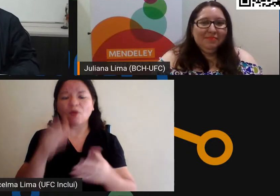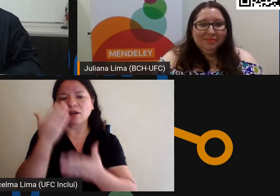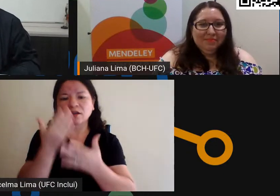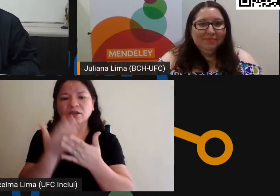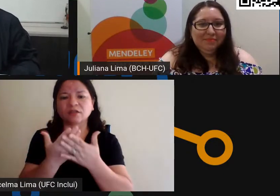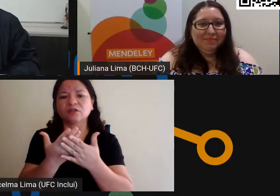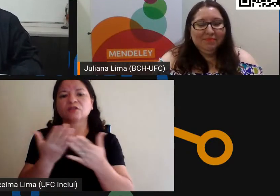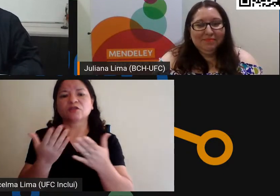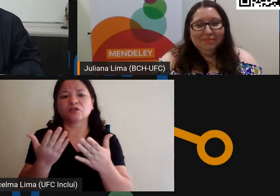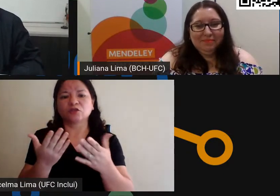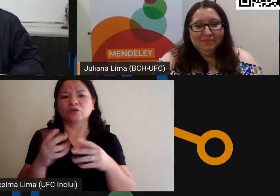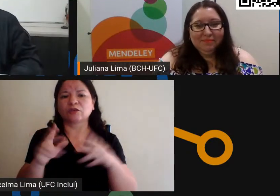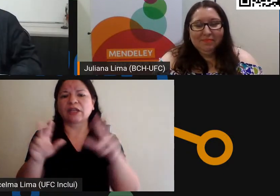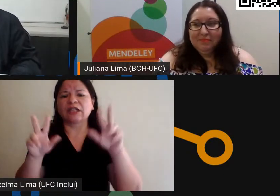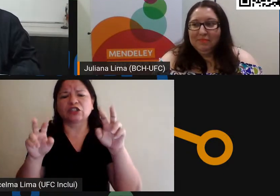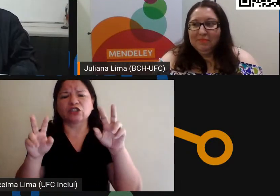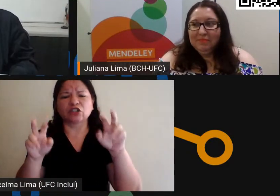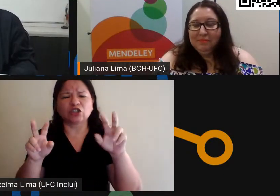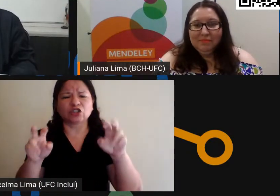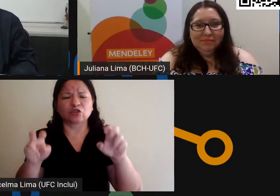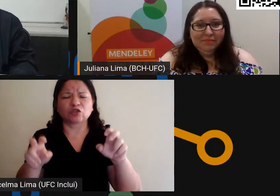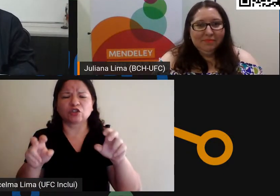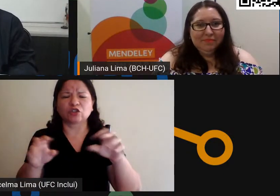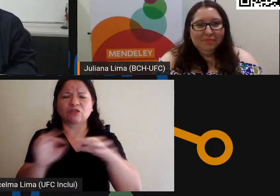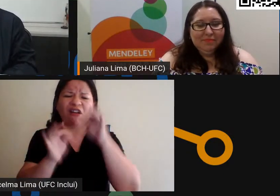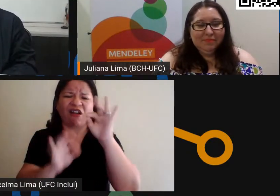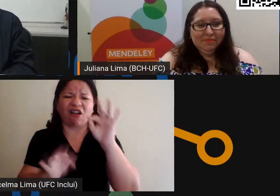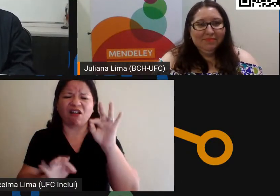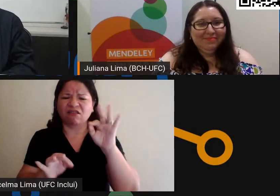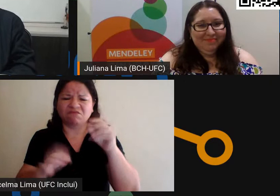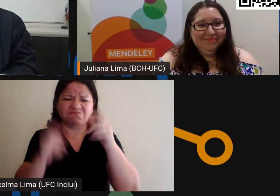isso, a titulação, se você é titular, se você é... Não interessa.